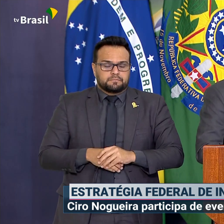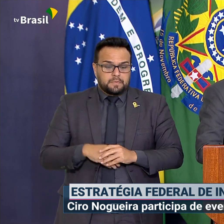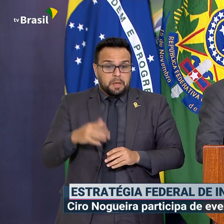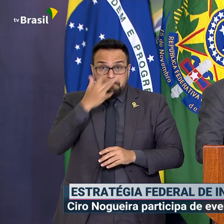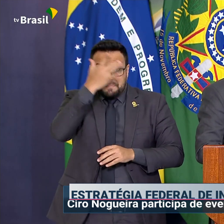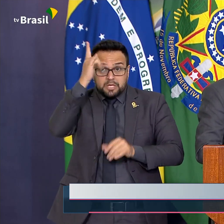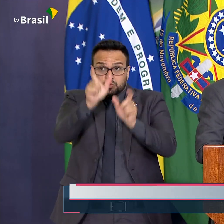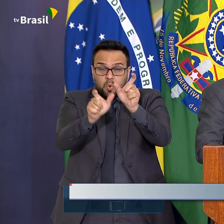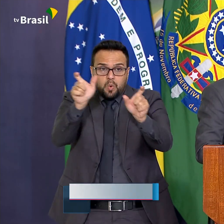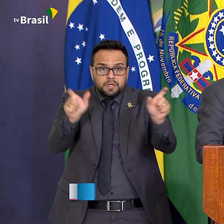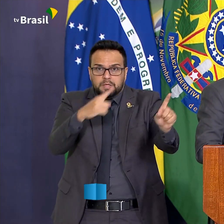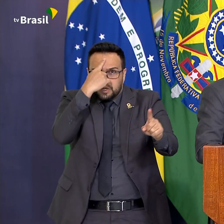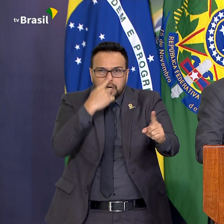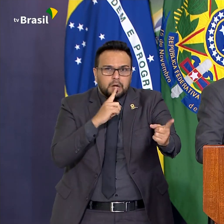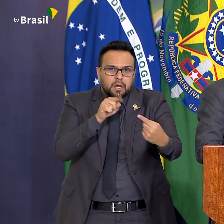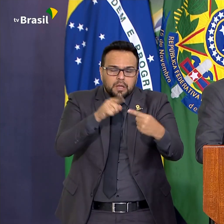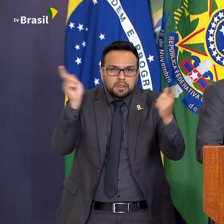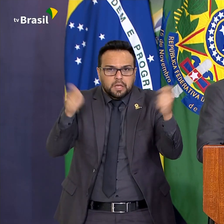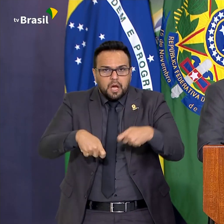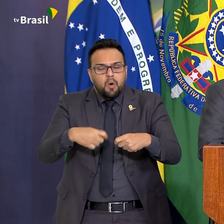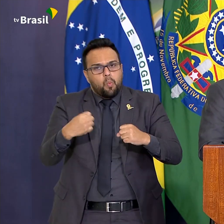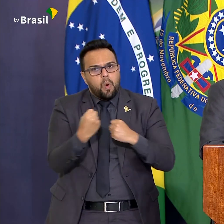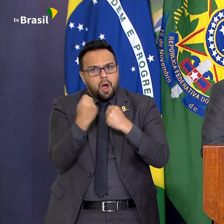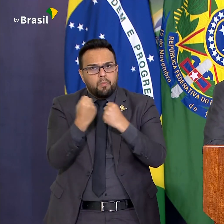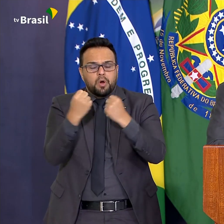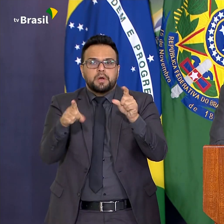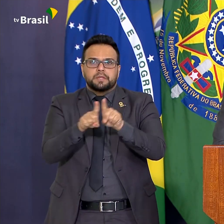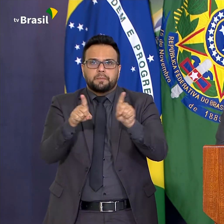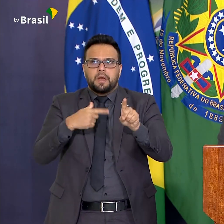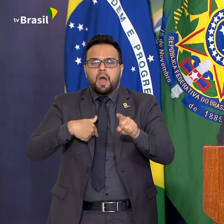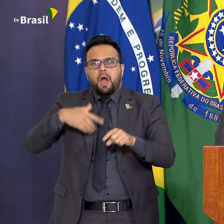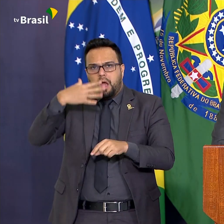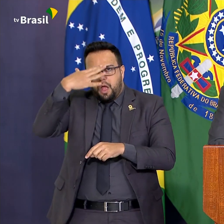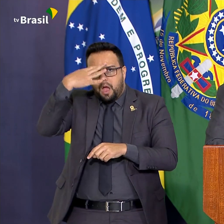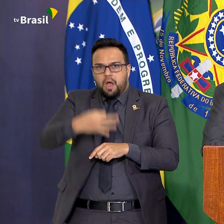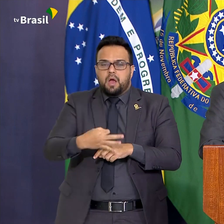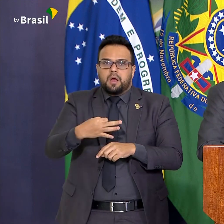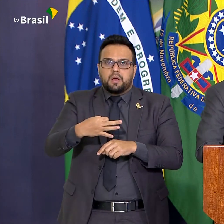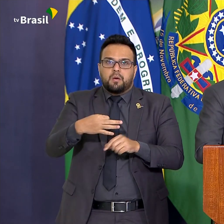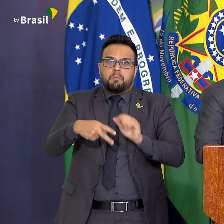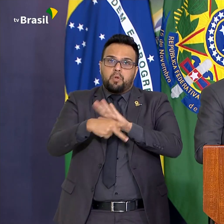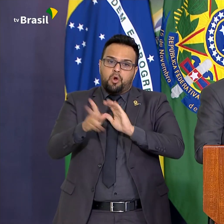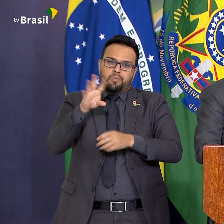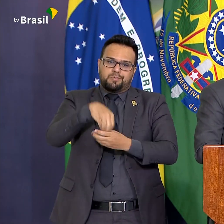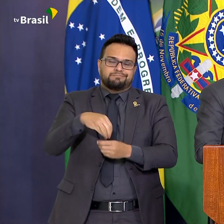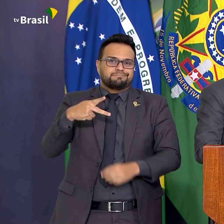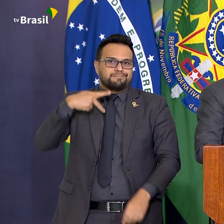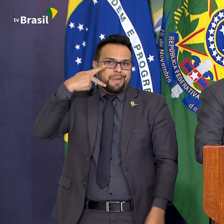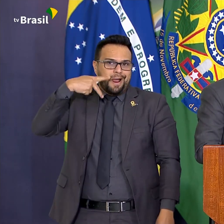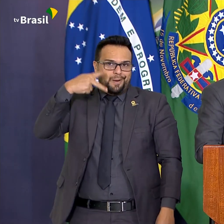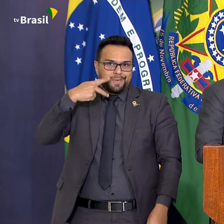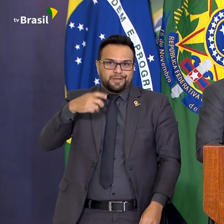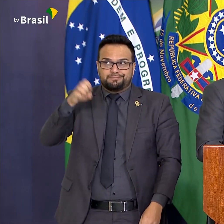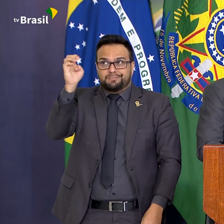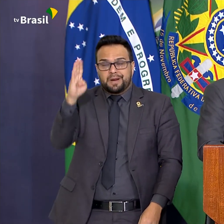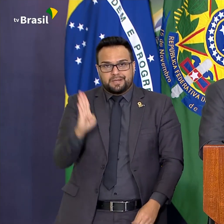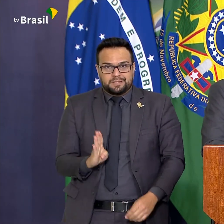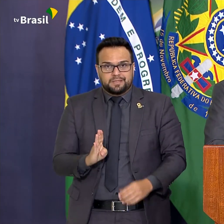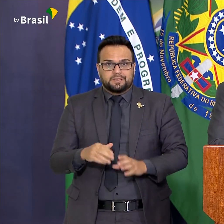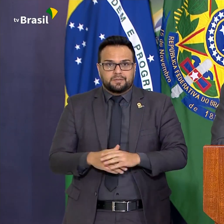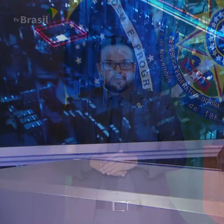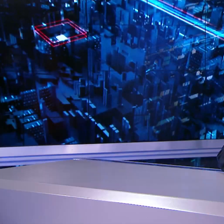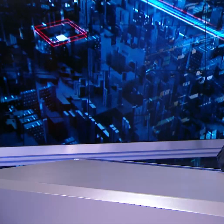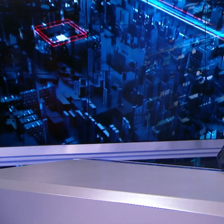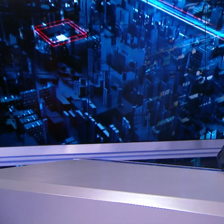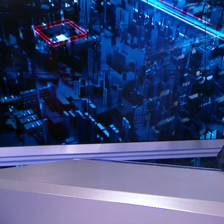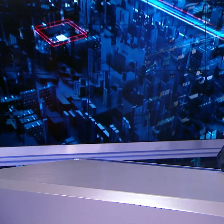buscamos o apoio e o entendimento do parlamento brasileiro nós fomos